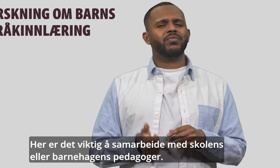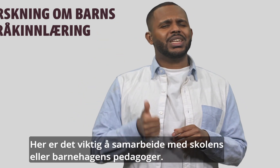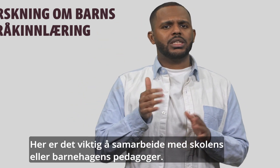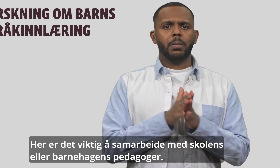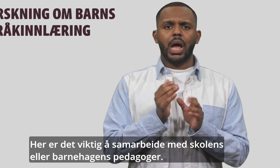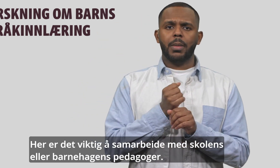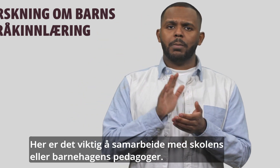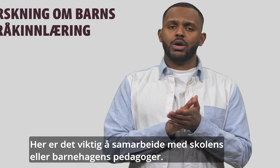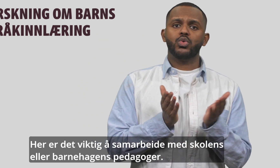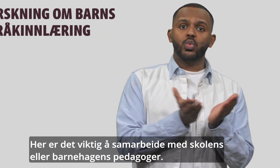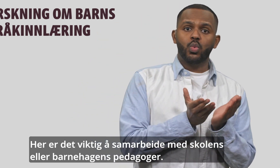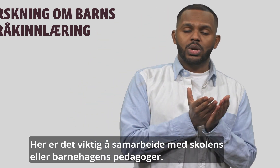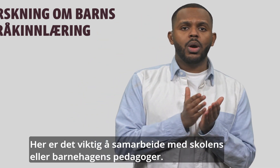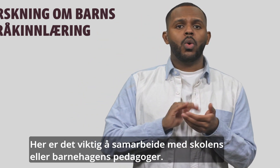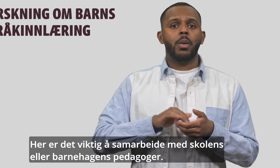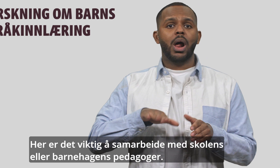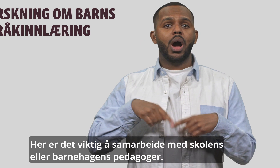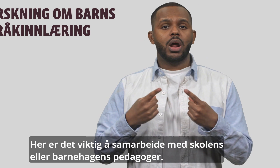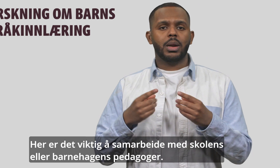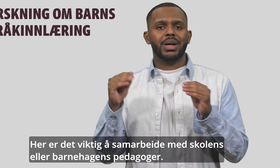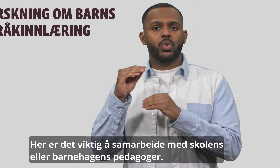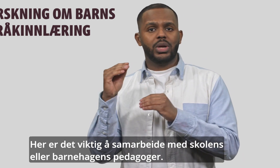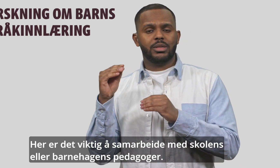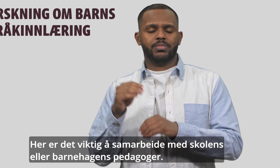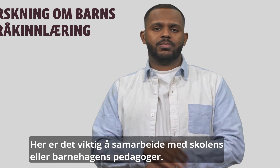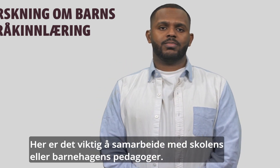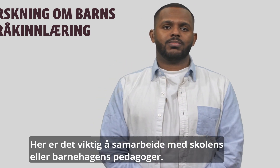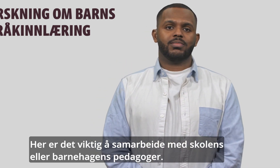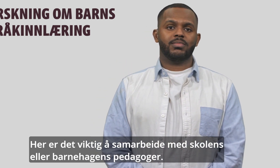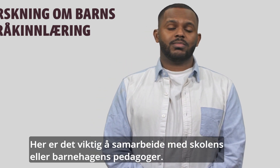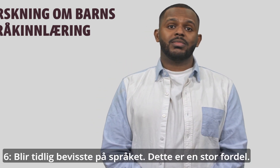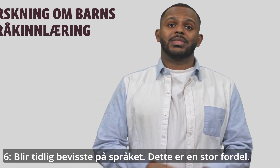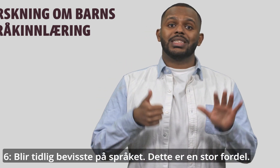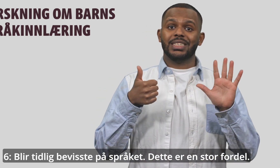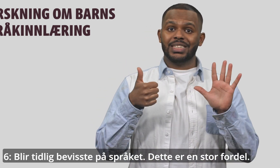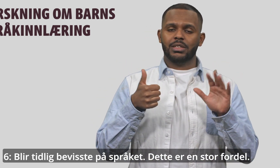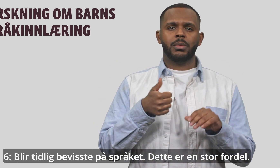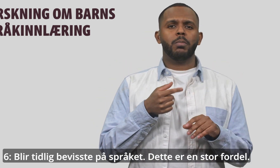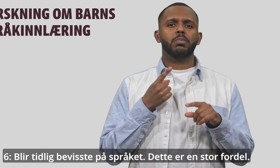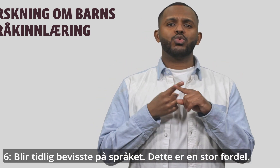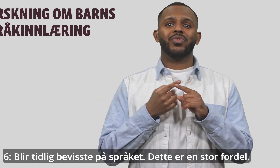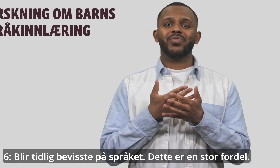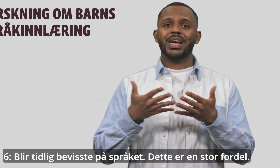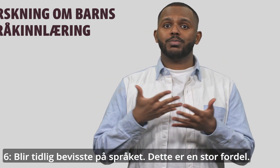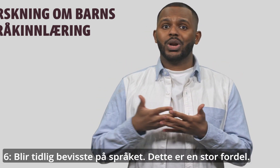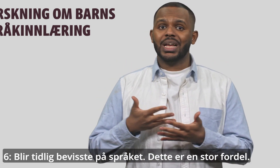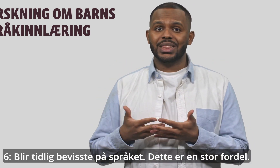Her er det viktig å samarbeide med skolen eller barnehagens pedagoger. 6. Blir tidlig bevisst på språket.